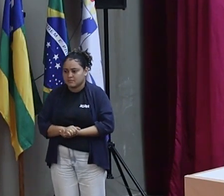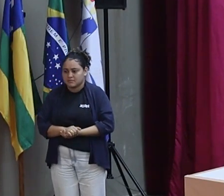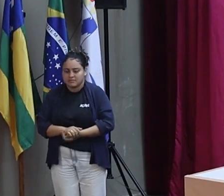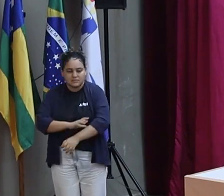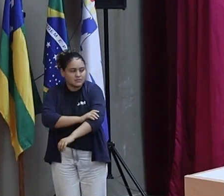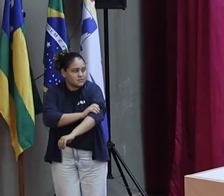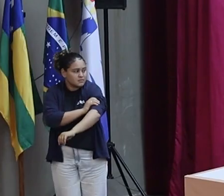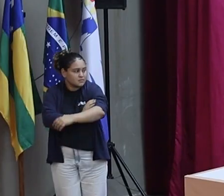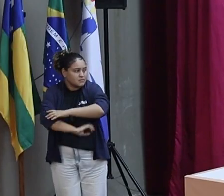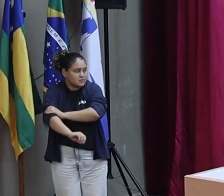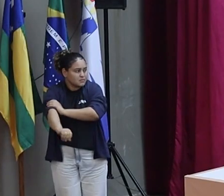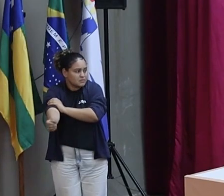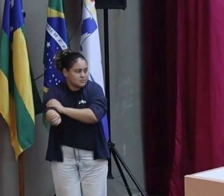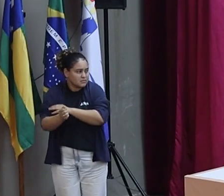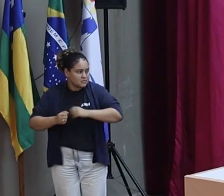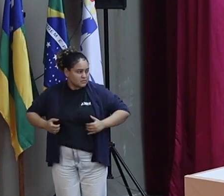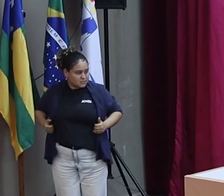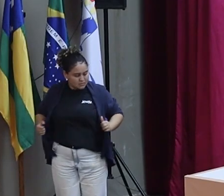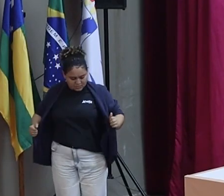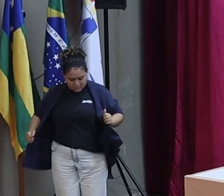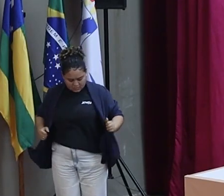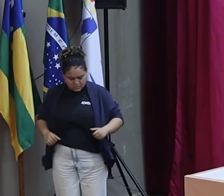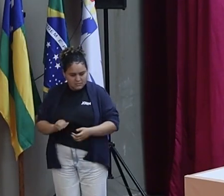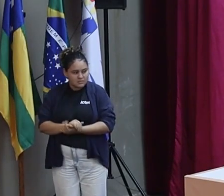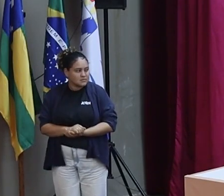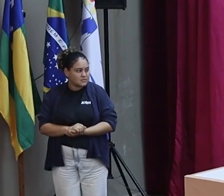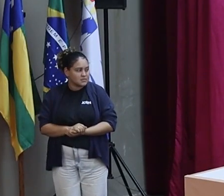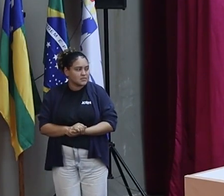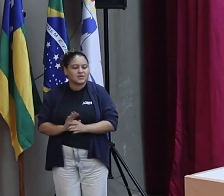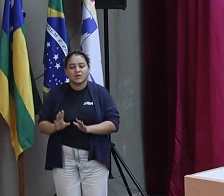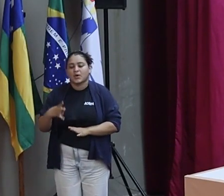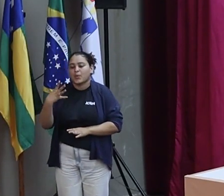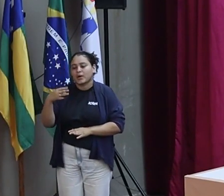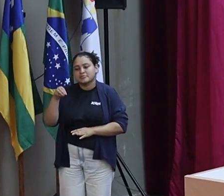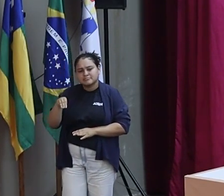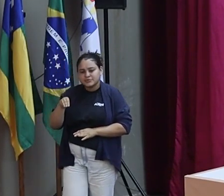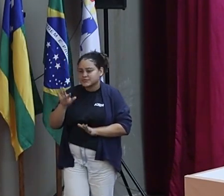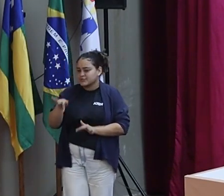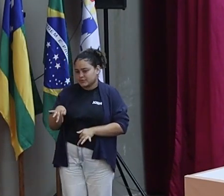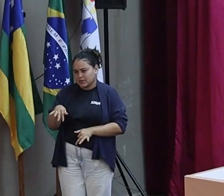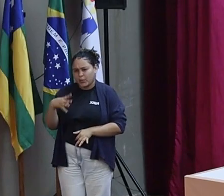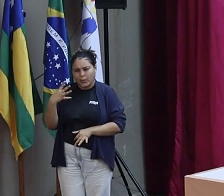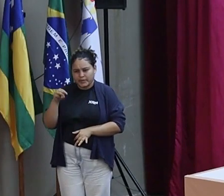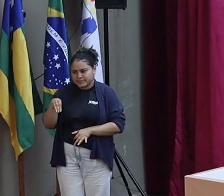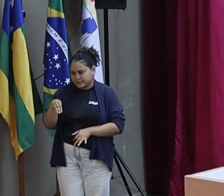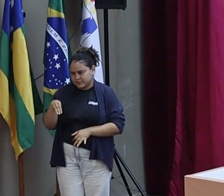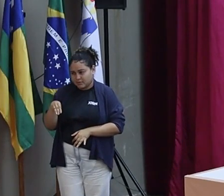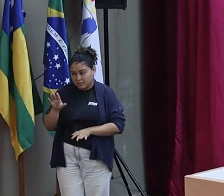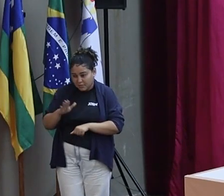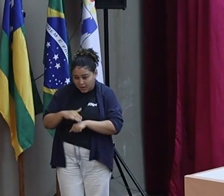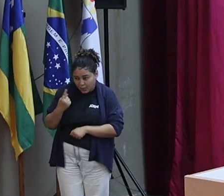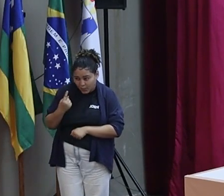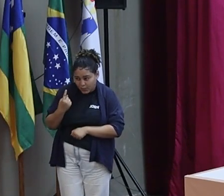Olha, nós temos, eu estou assim, sendo pontualíssimo, né? 4 minutos finais, então agora é a última oportunidade. Mais alguém que gostaria de